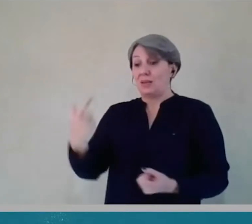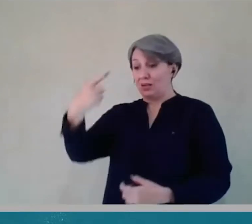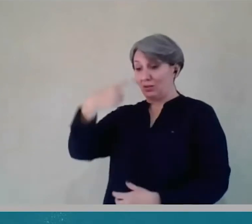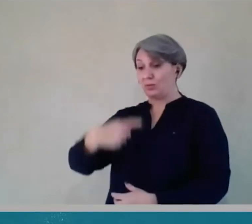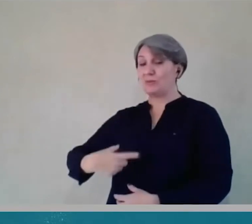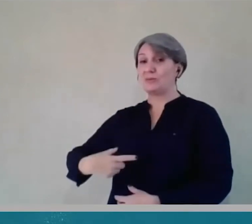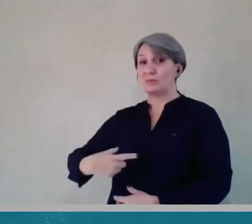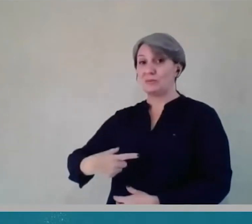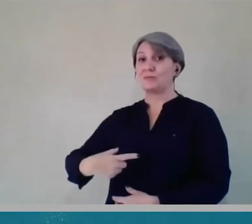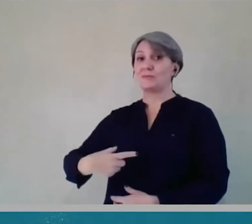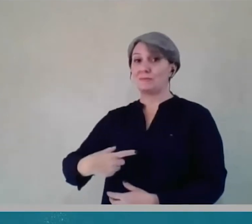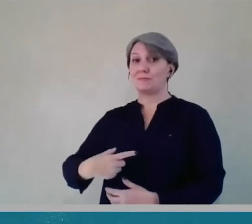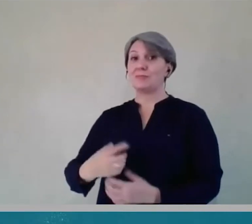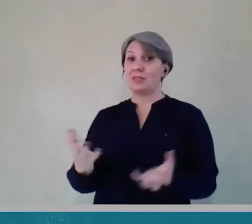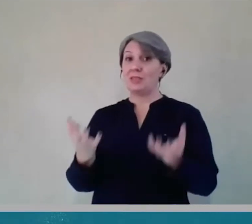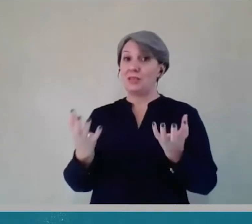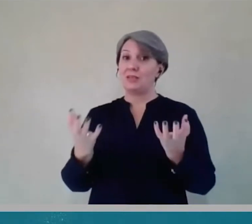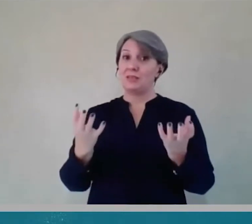E também